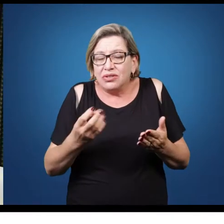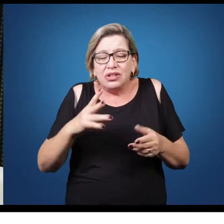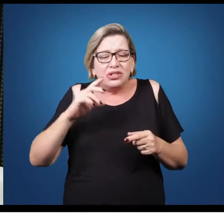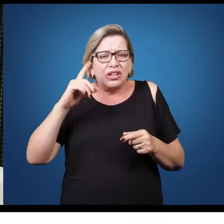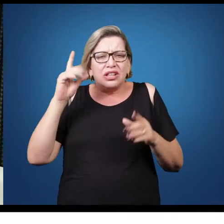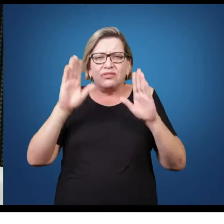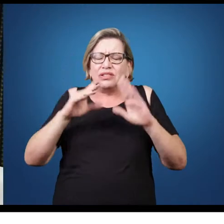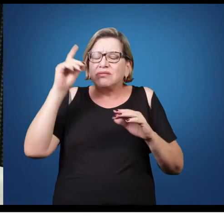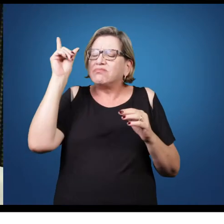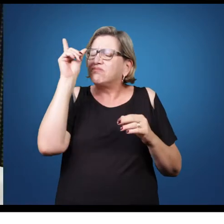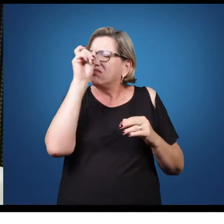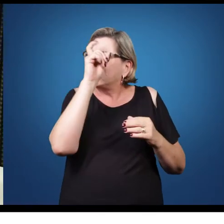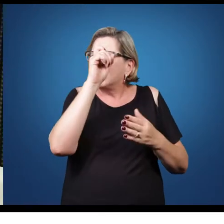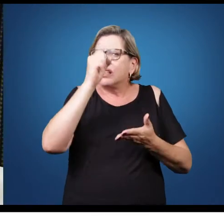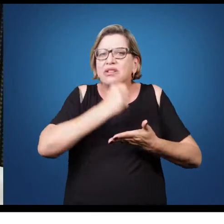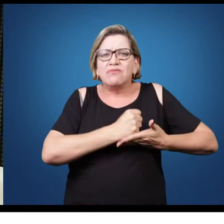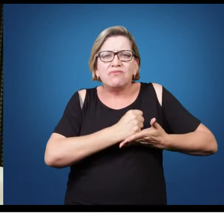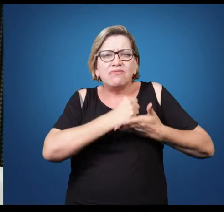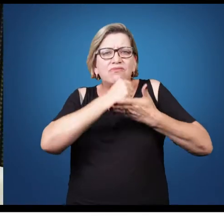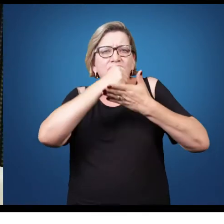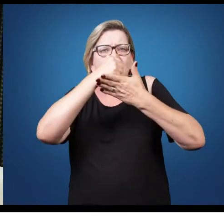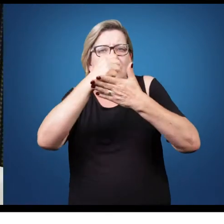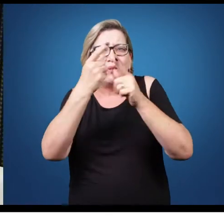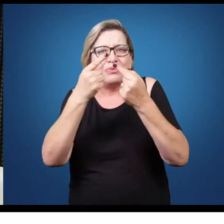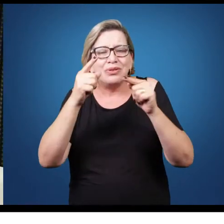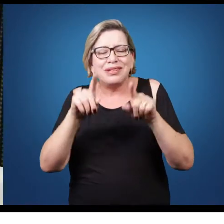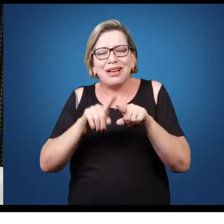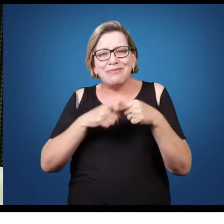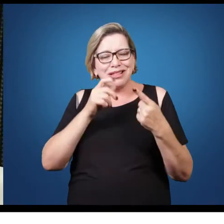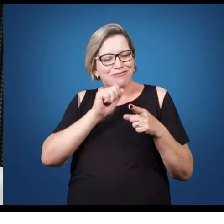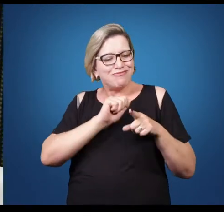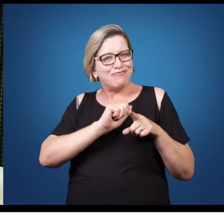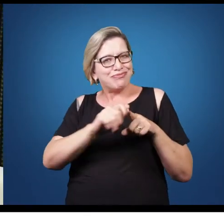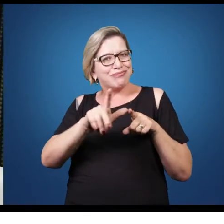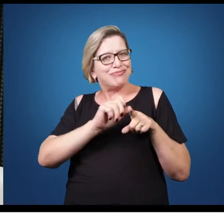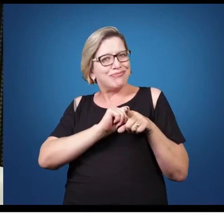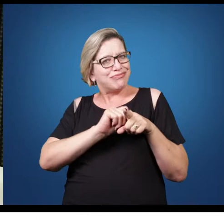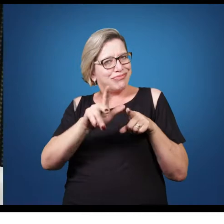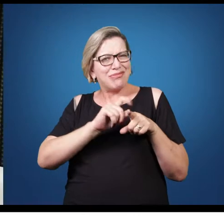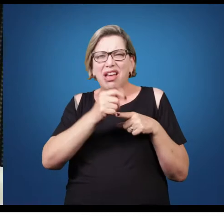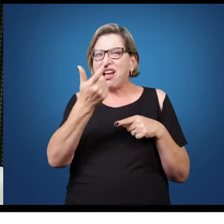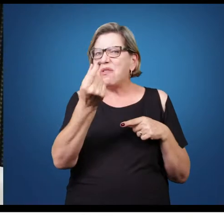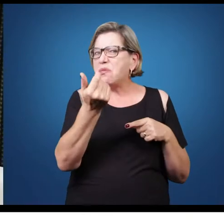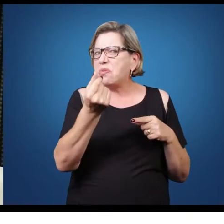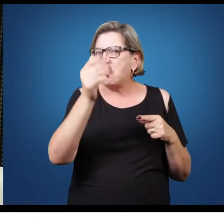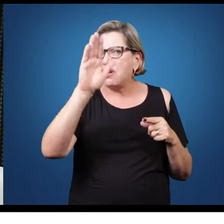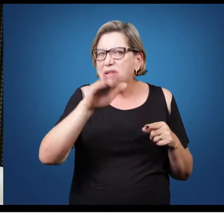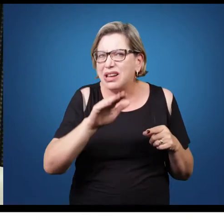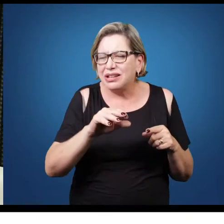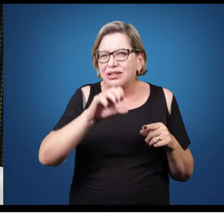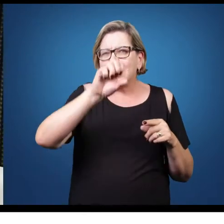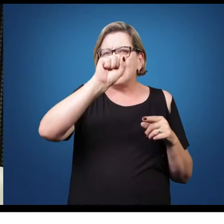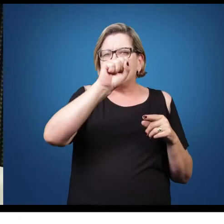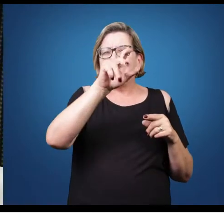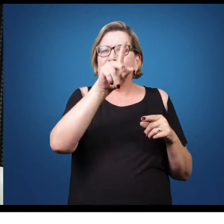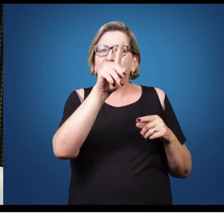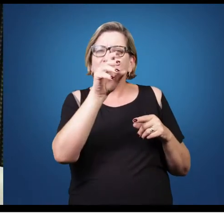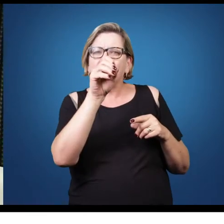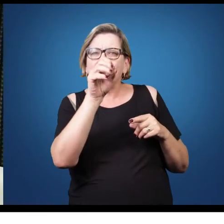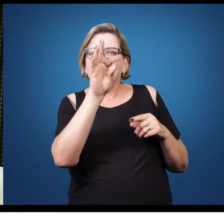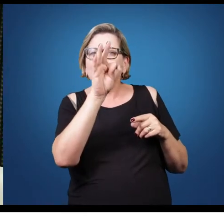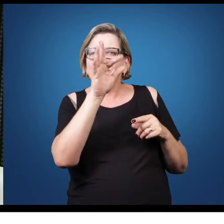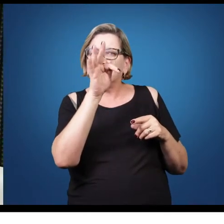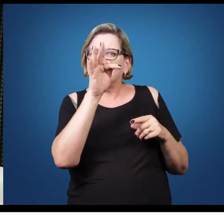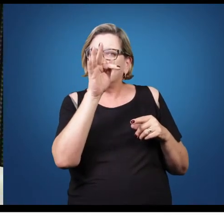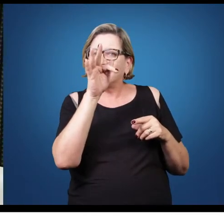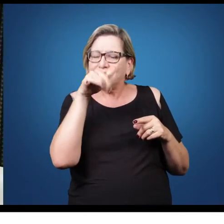materiais musicais você consegue passar a pagar a mensalidade barata em néné spotify da vida itunes da